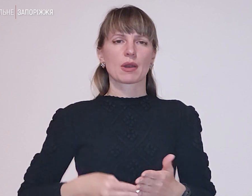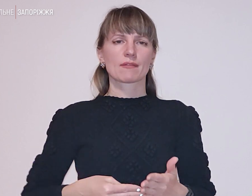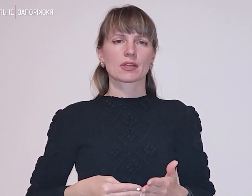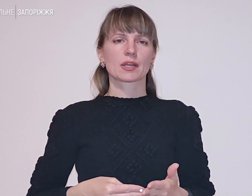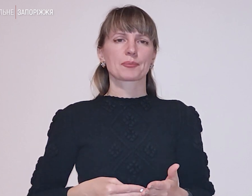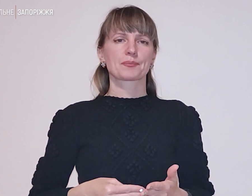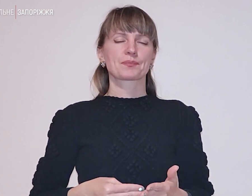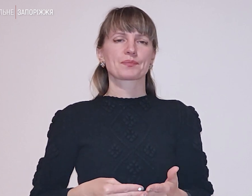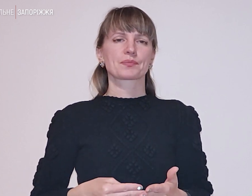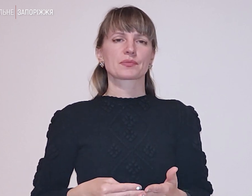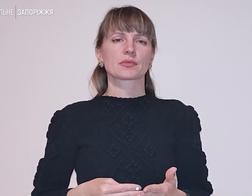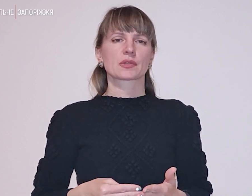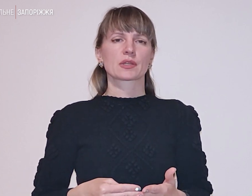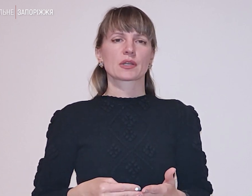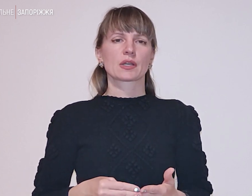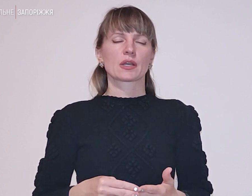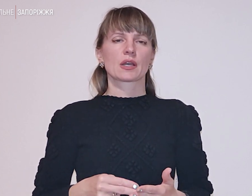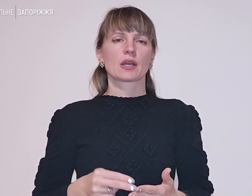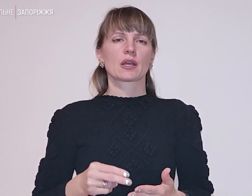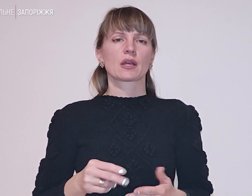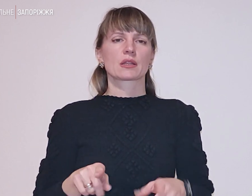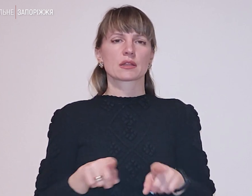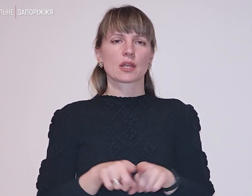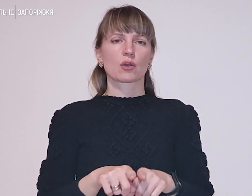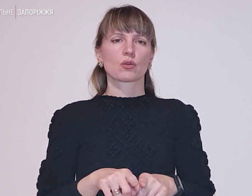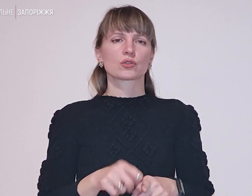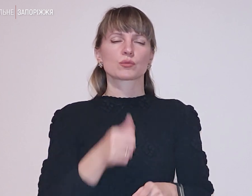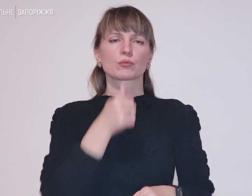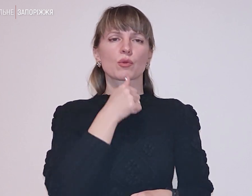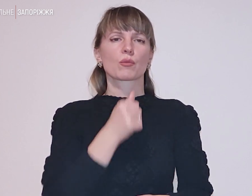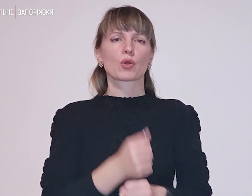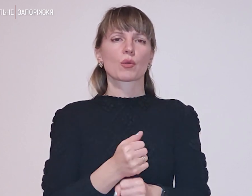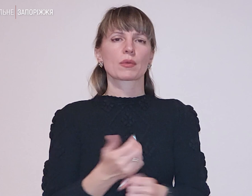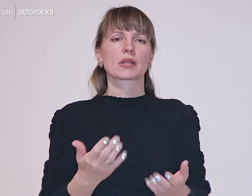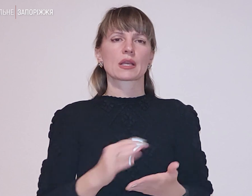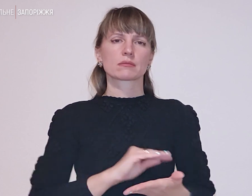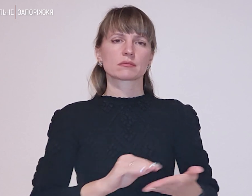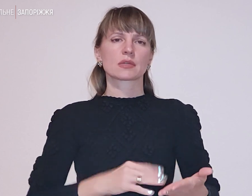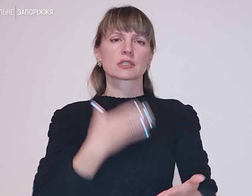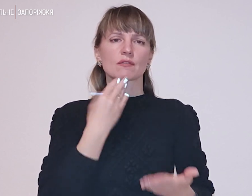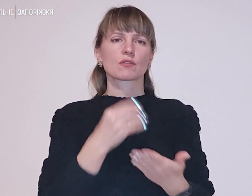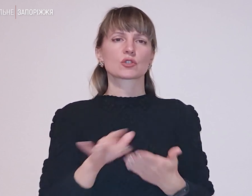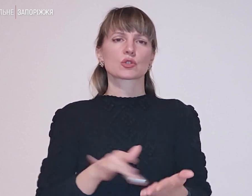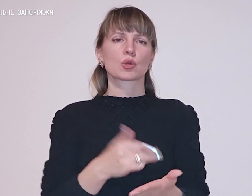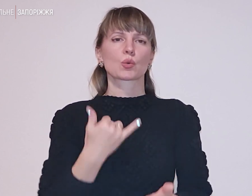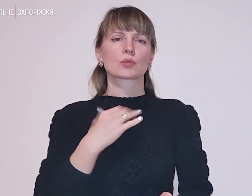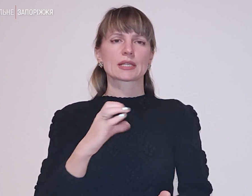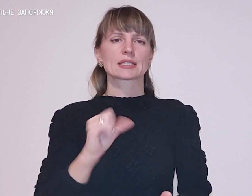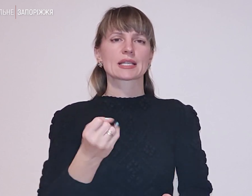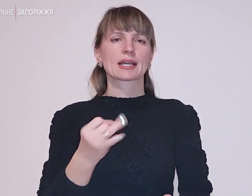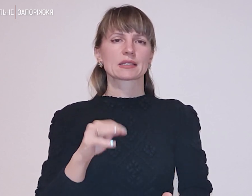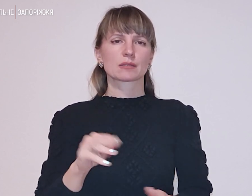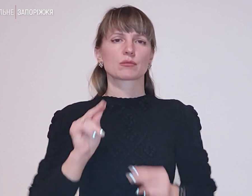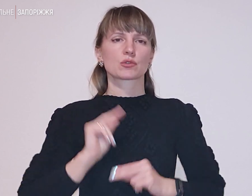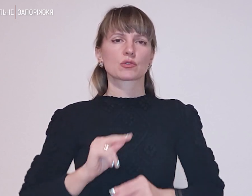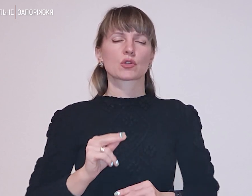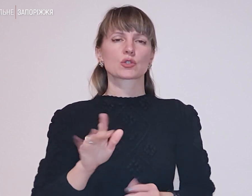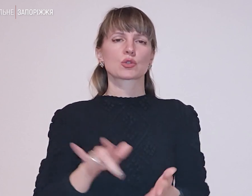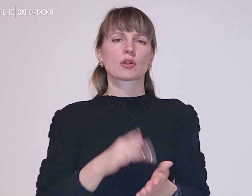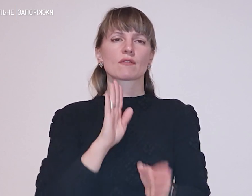Ми виконували дистанційні довідки. Також ми пробували робити якісь публікації на своїх сторінках. У нас сайт працював, сторінка у Фейсбуці, в Інстаграмі.